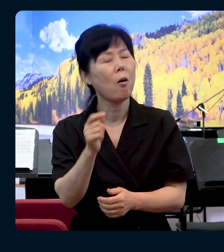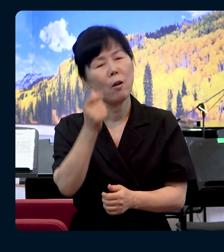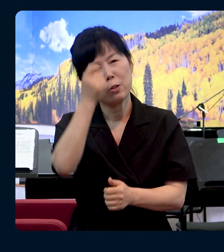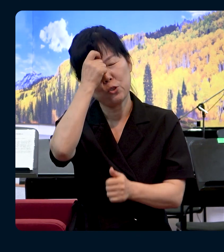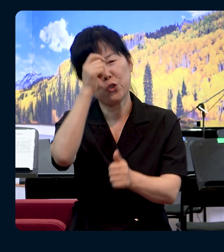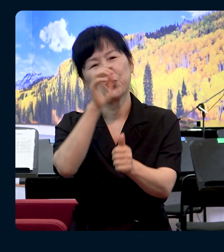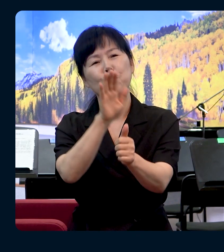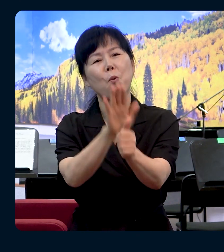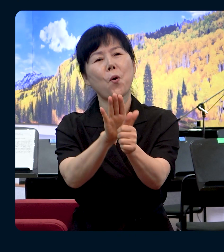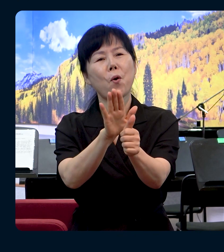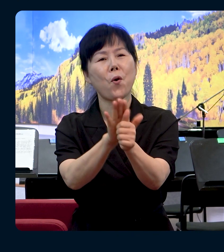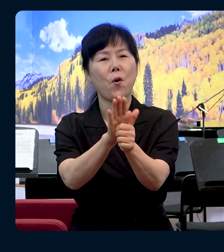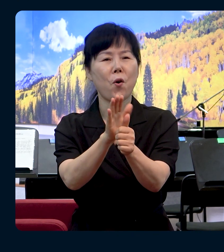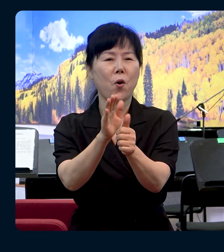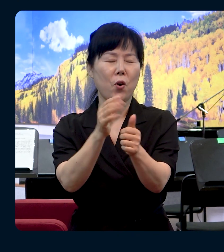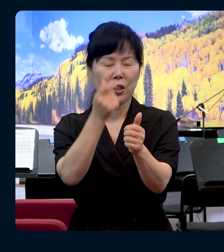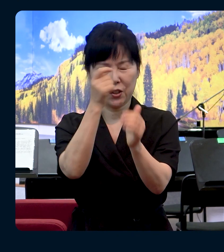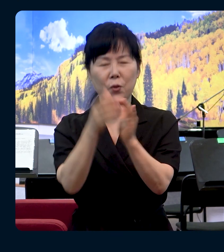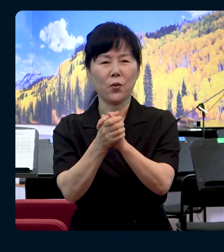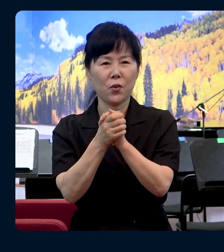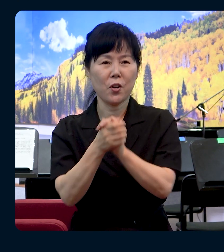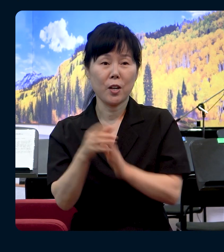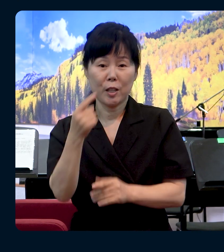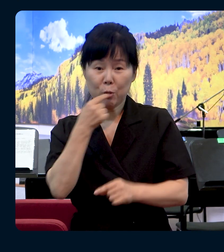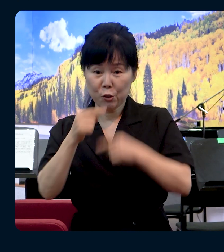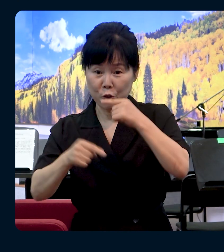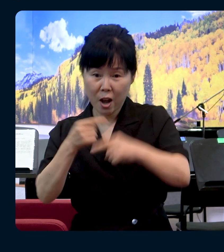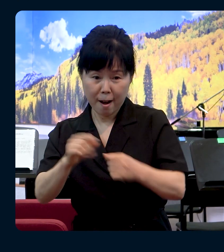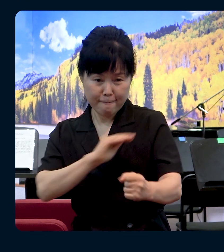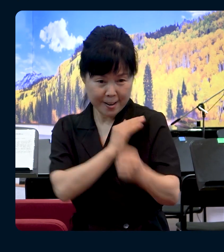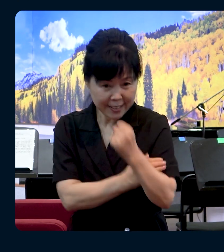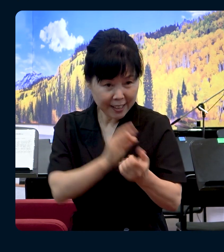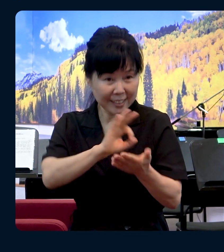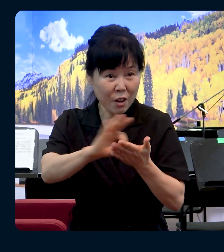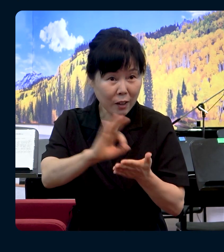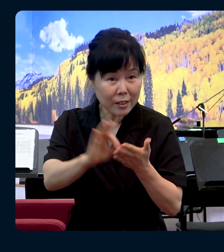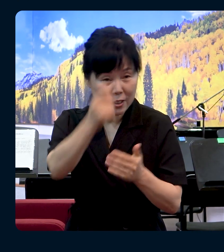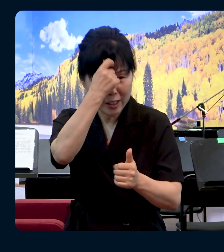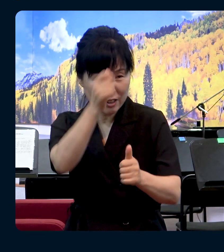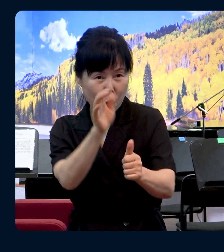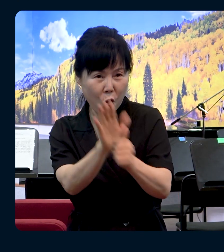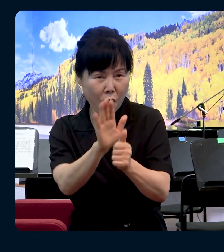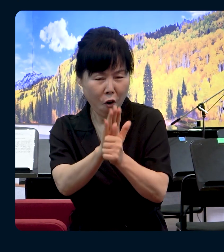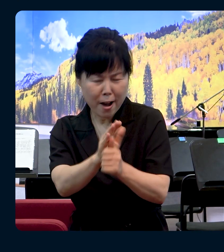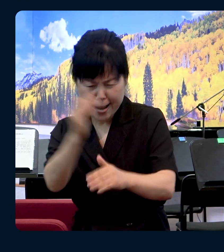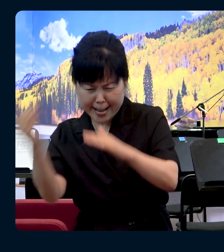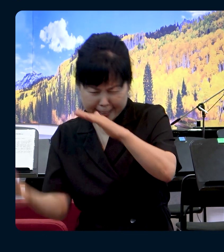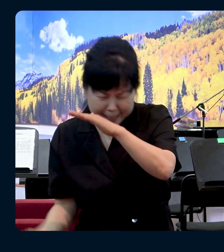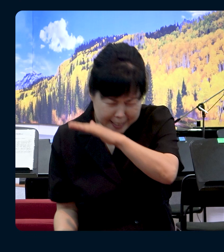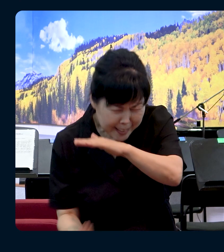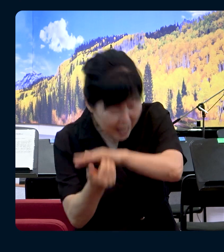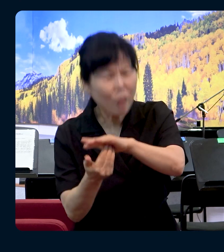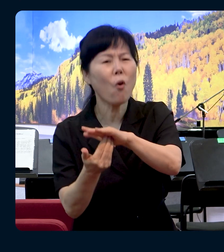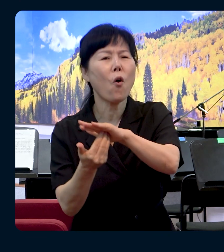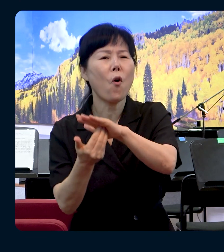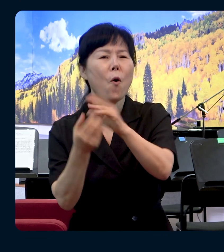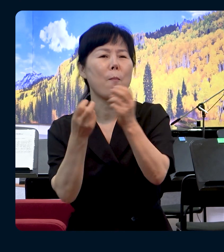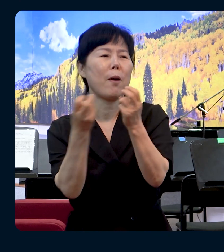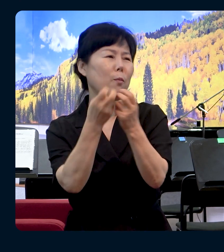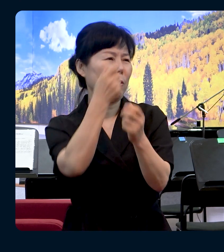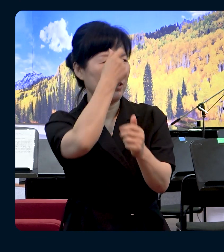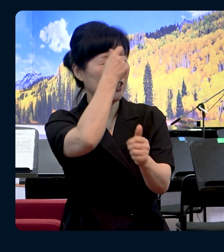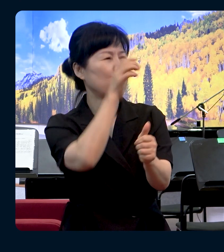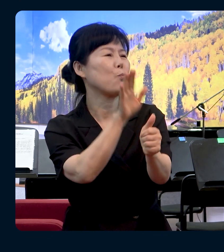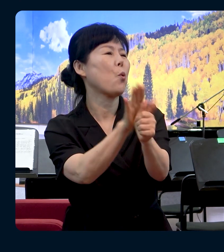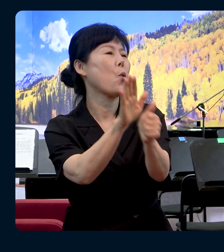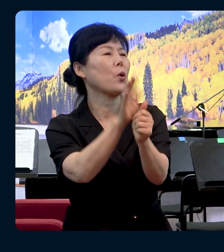바로 중보기도입니다. 입술의 권세를 사용하는 기도, 그것에 아주 꽃과 같은 하이라이터와 같은 것이 뭐냐? 바로